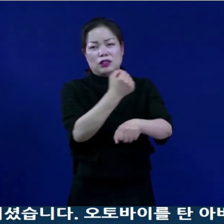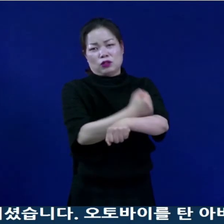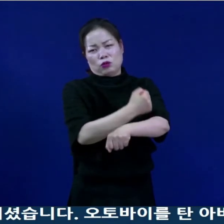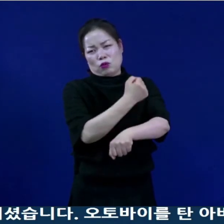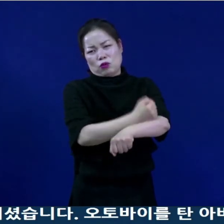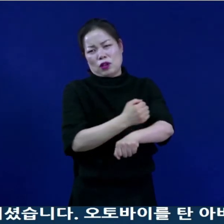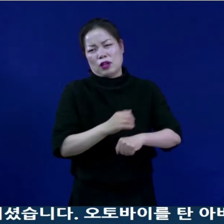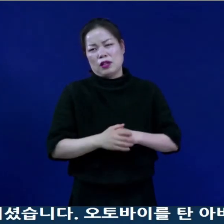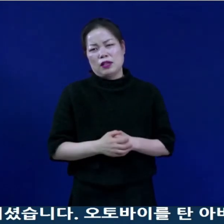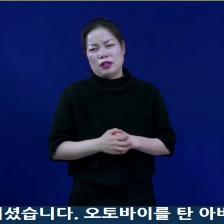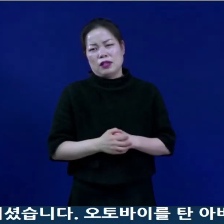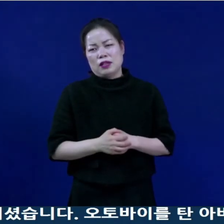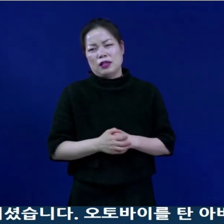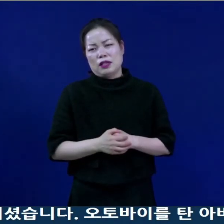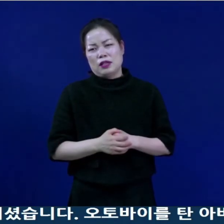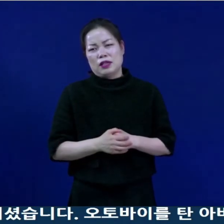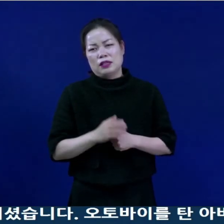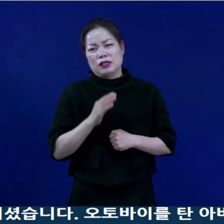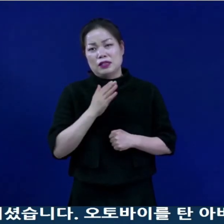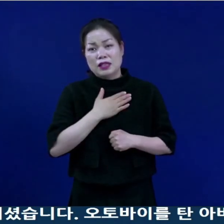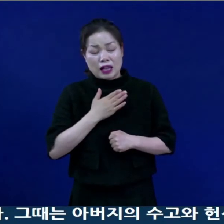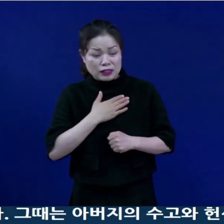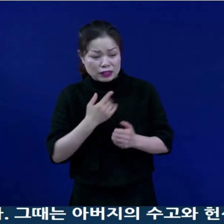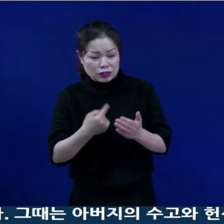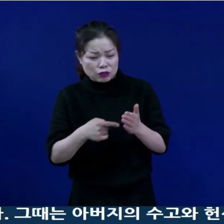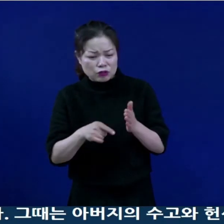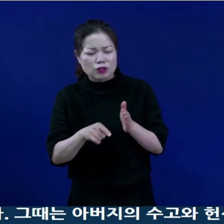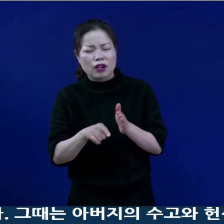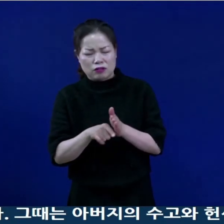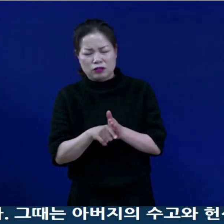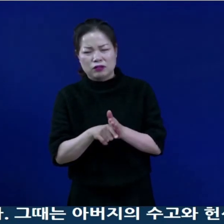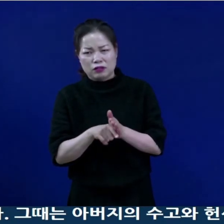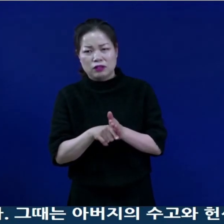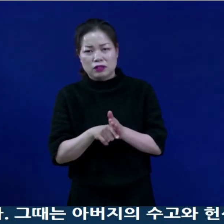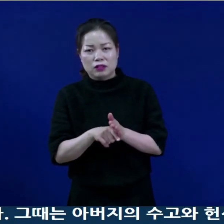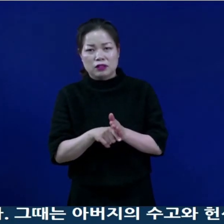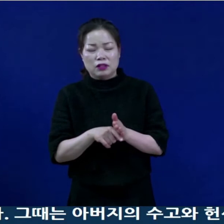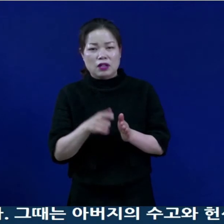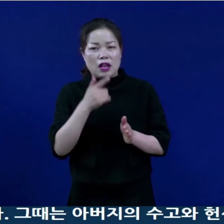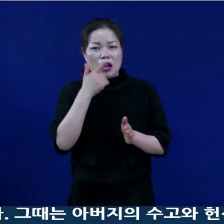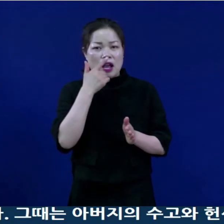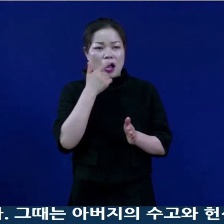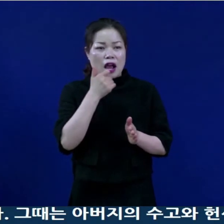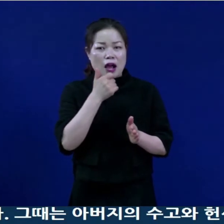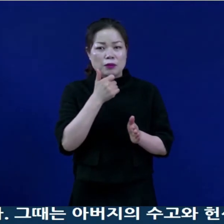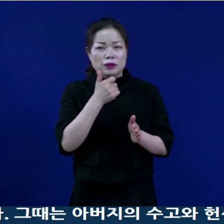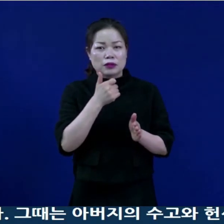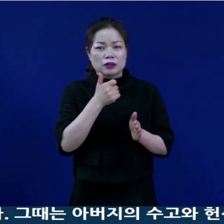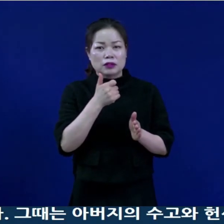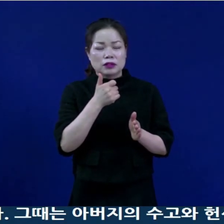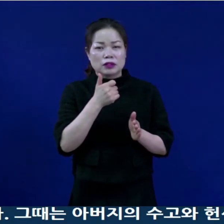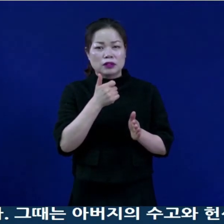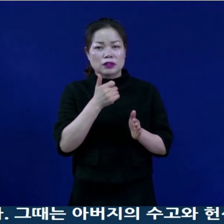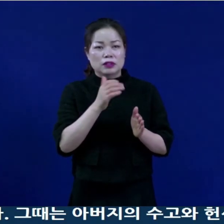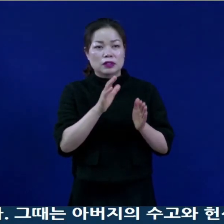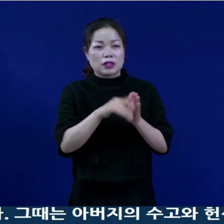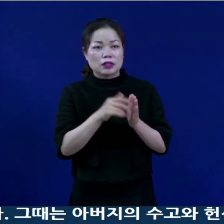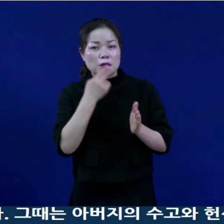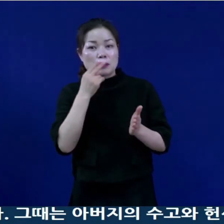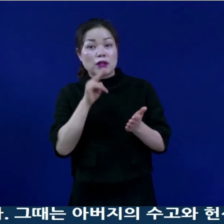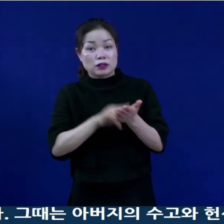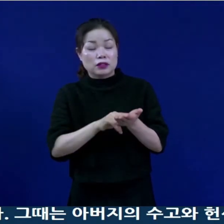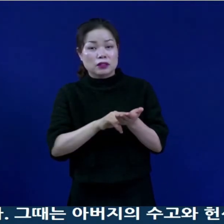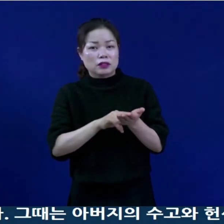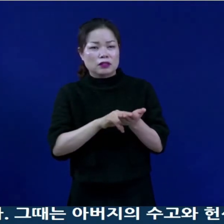수고가 사실은 나를 향한 것이었구나. 제가 아버지 칠순 때 죄송하다고 편지를 써서